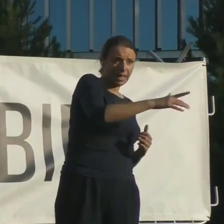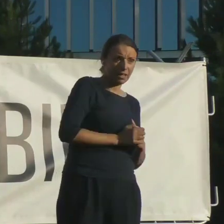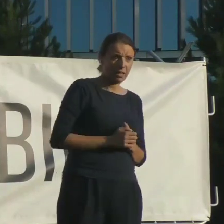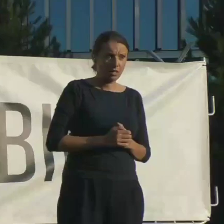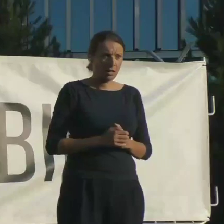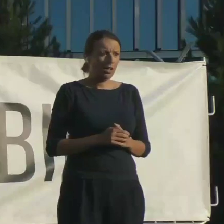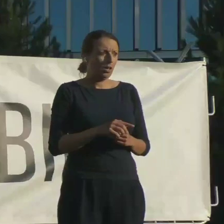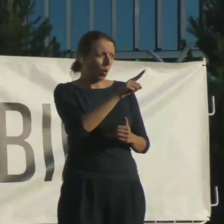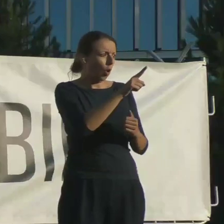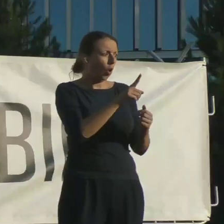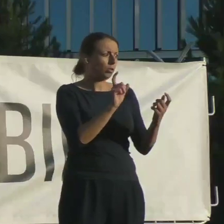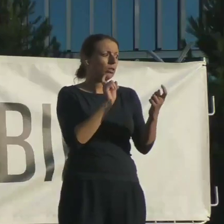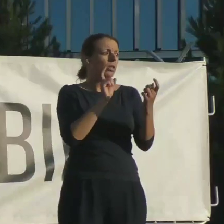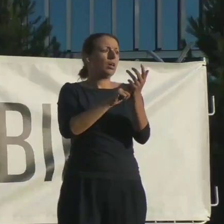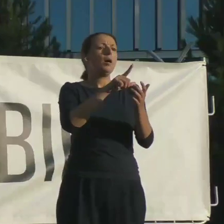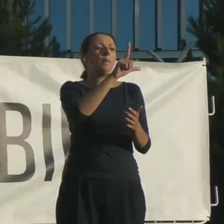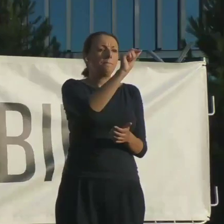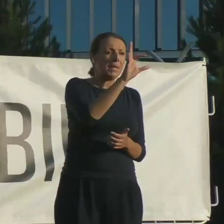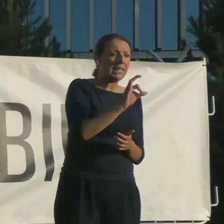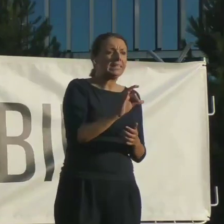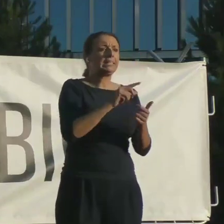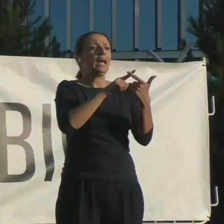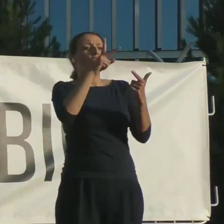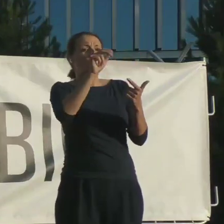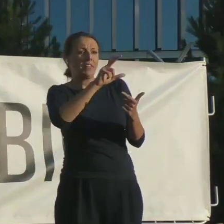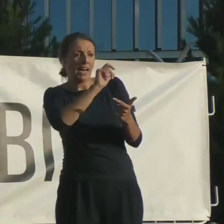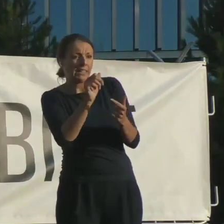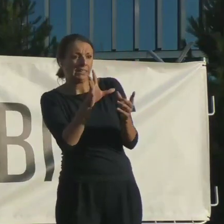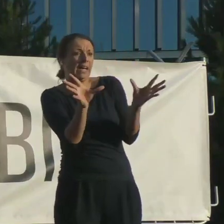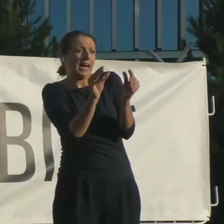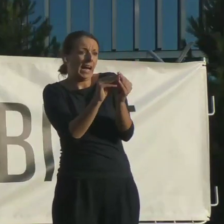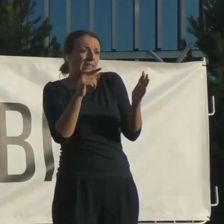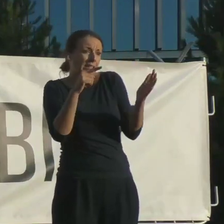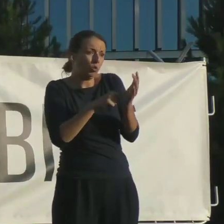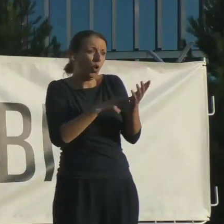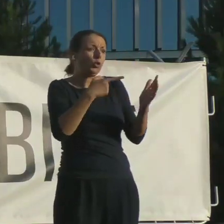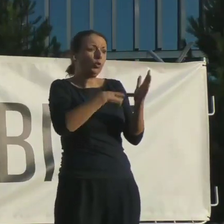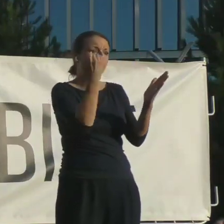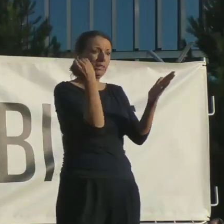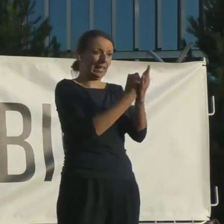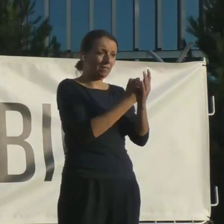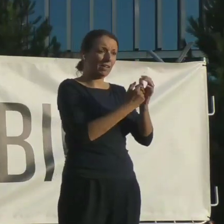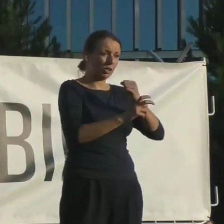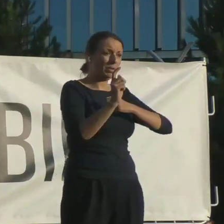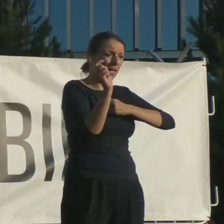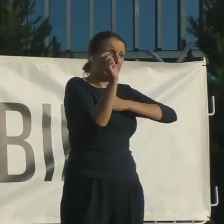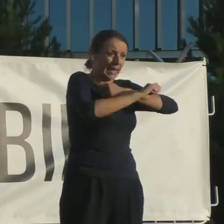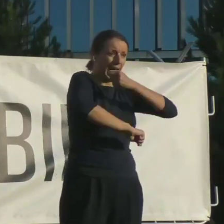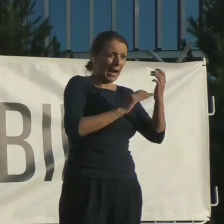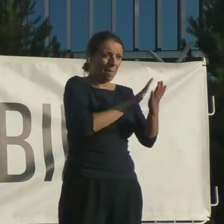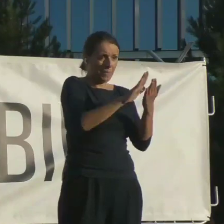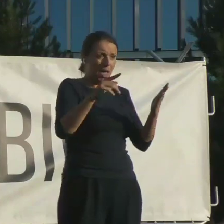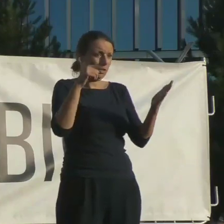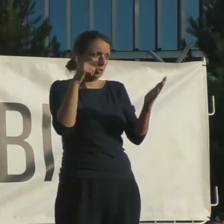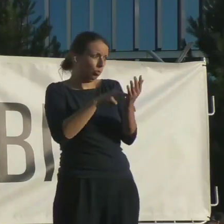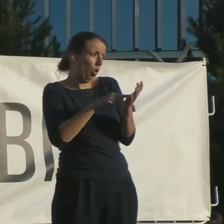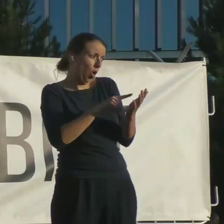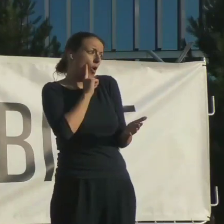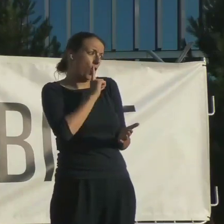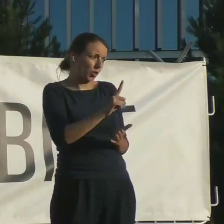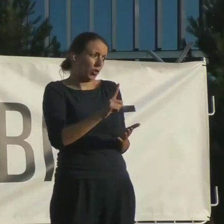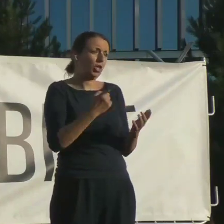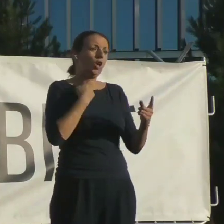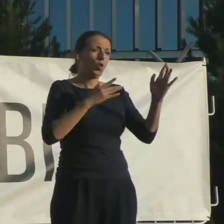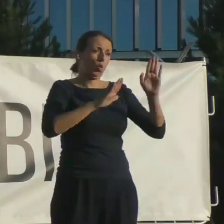Konfederacją uwalił ustawę lekko luzującą kryminalizację aborcji. Dla nich to jest okej, że matka, która pomogła swojej